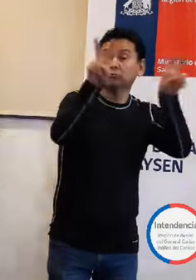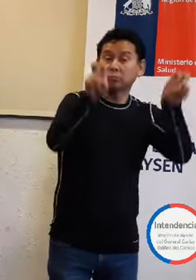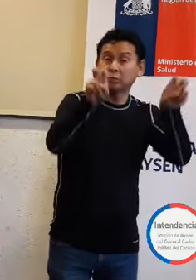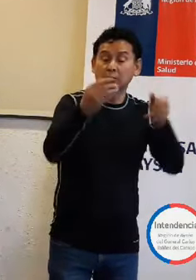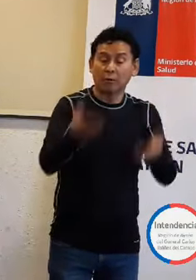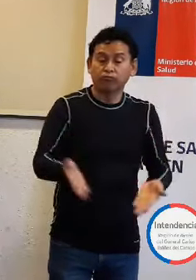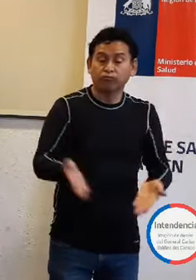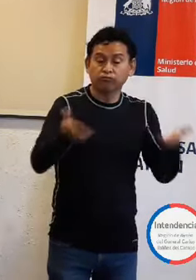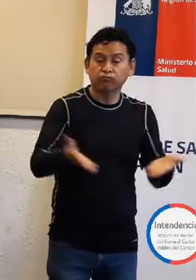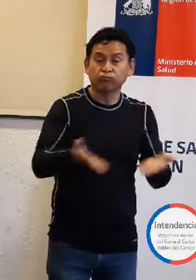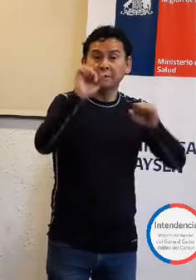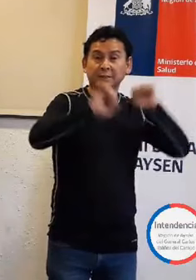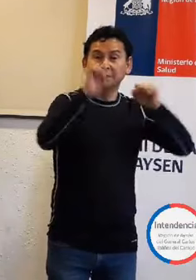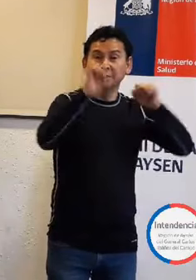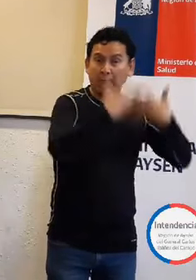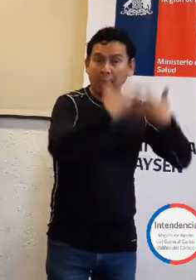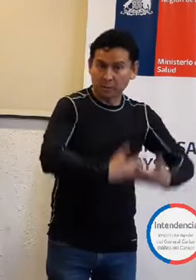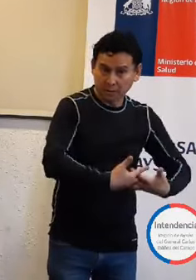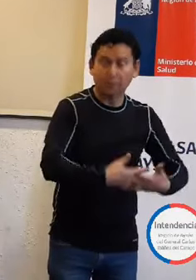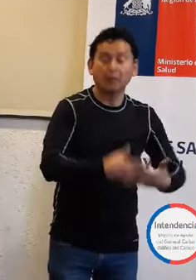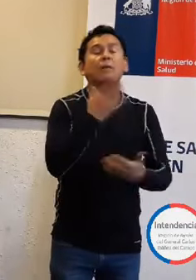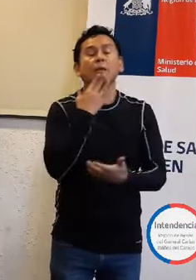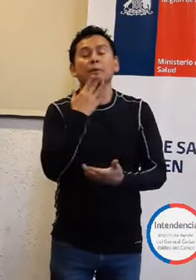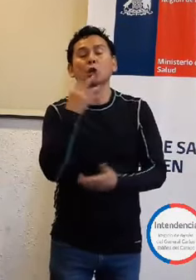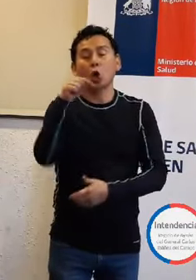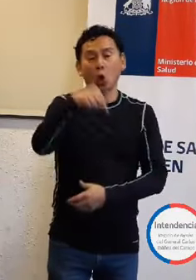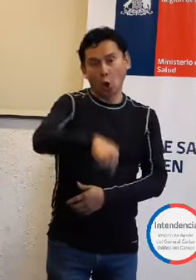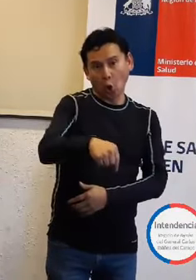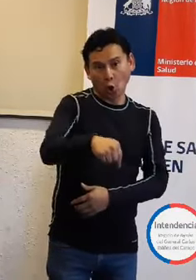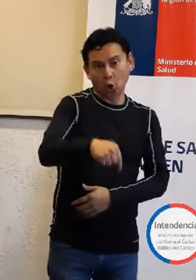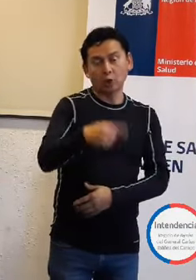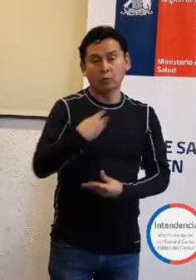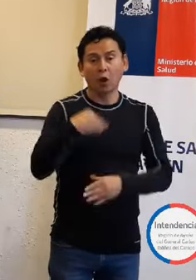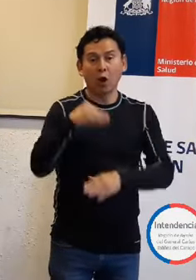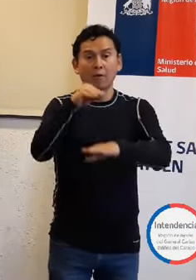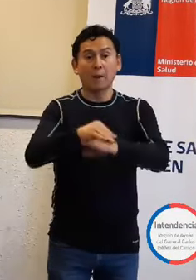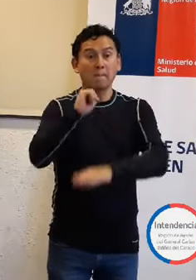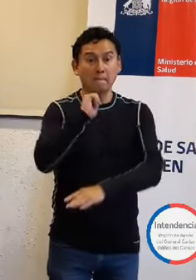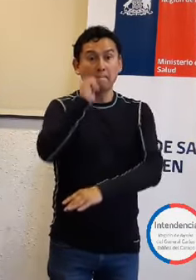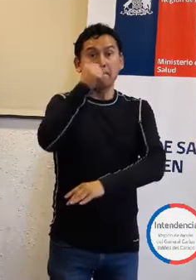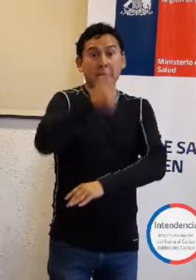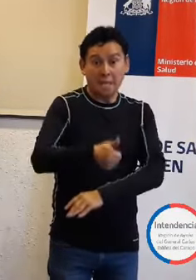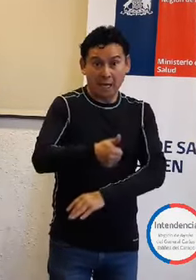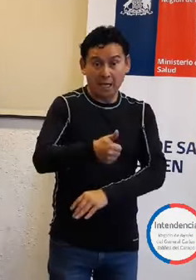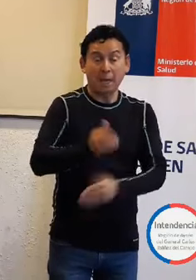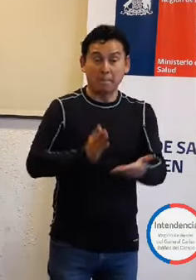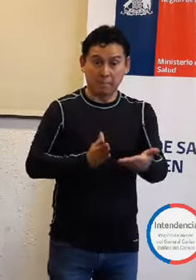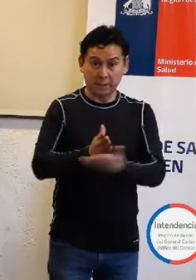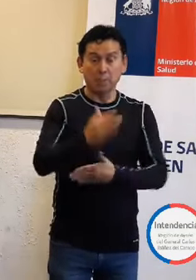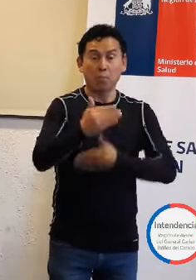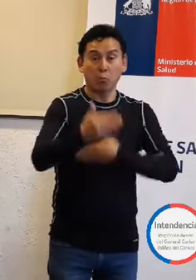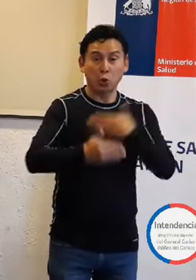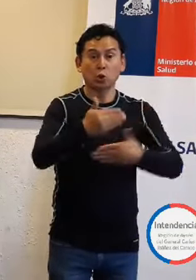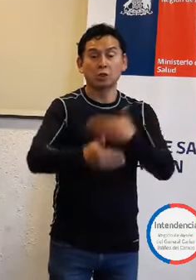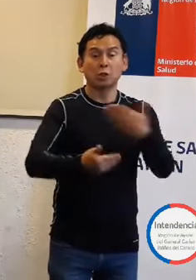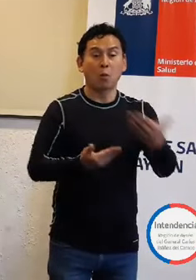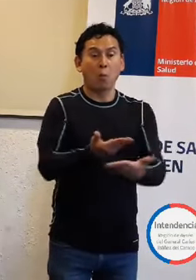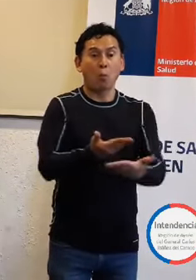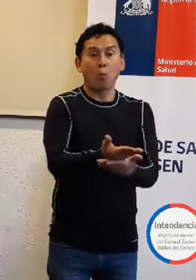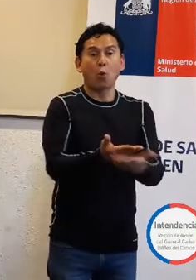fomento productivo y es por eso que el día de hoy les puedo anunciar que mañana iniciamos el proceso de